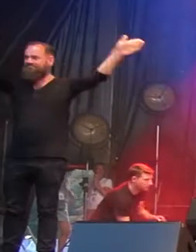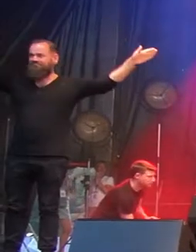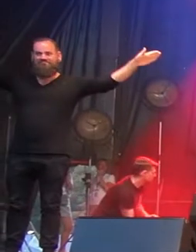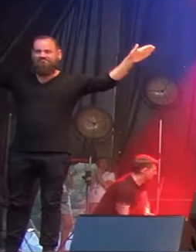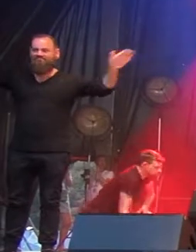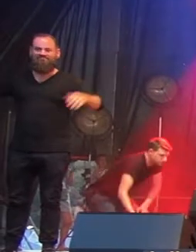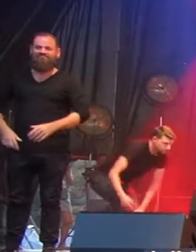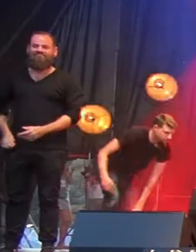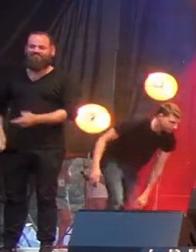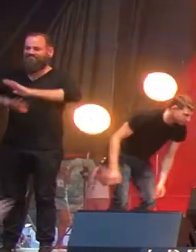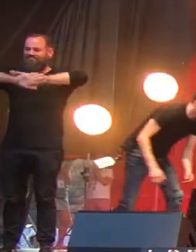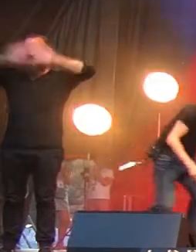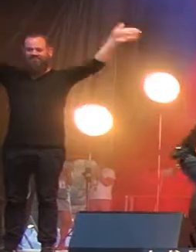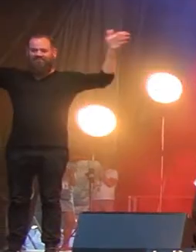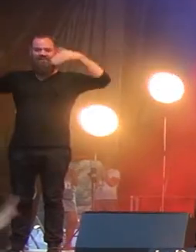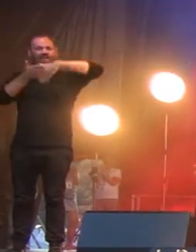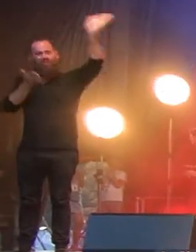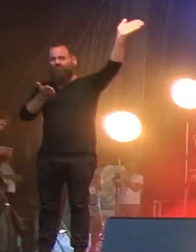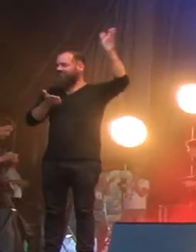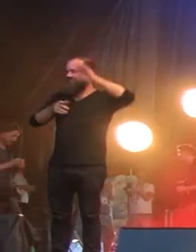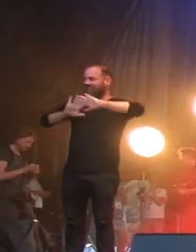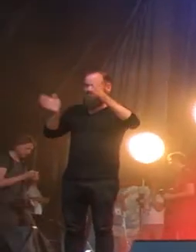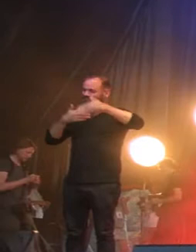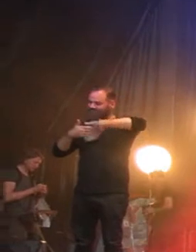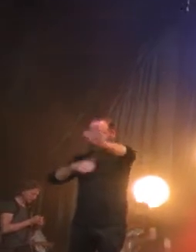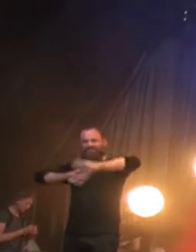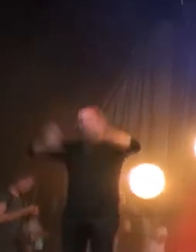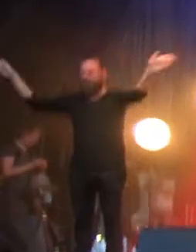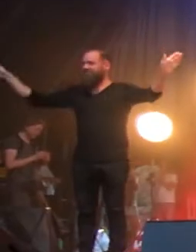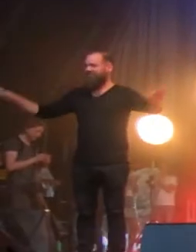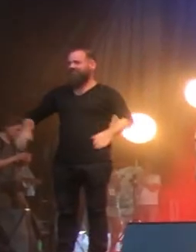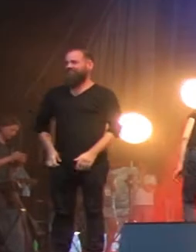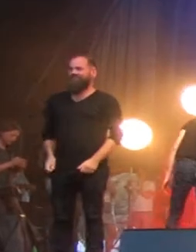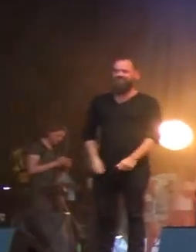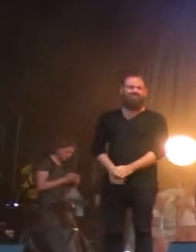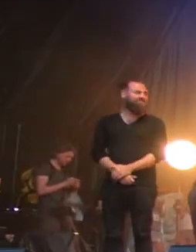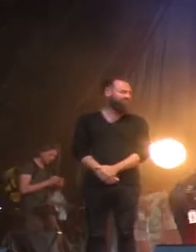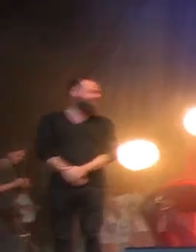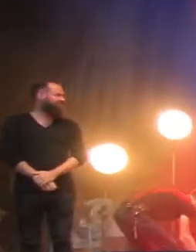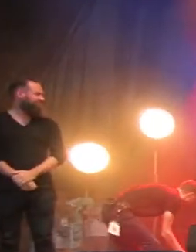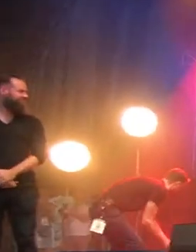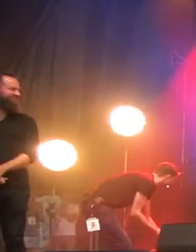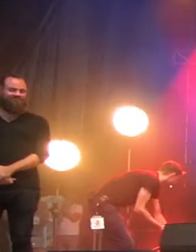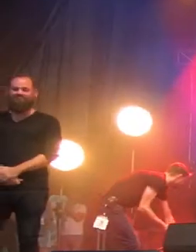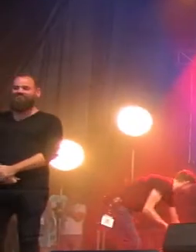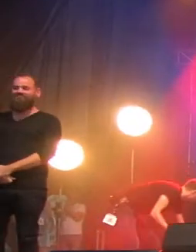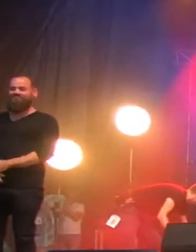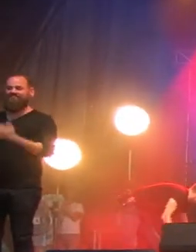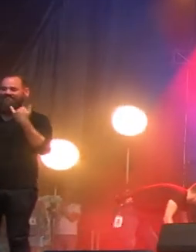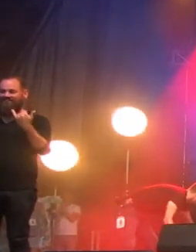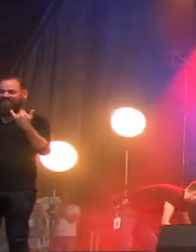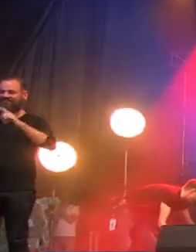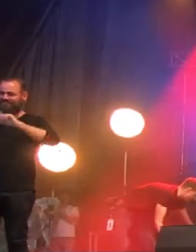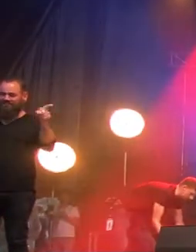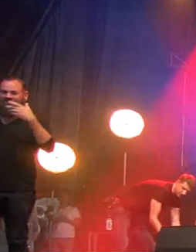Nie wieder! Nie wieder! Nie wieder! Für dieses Nie wieder sind wir heute